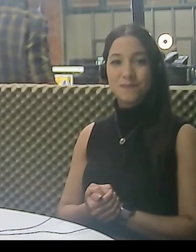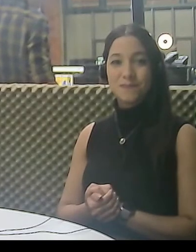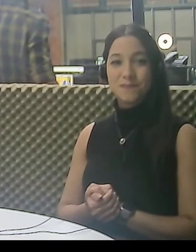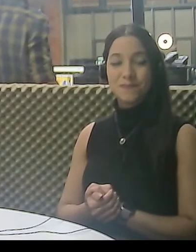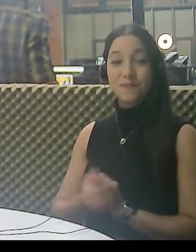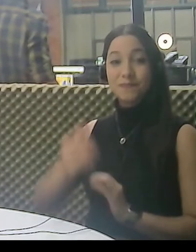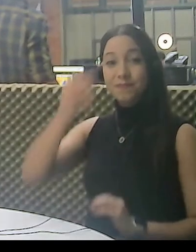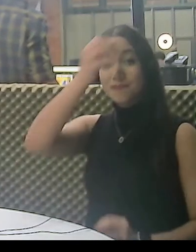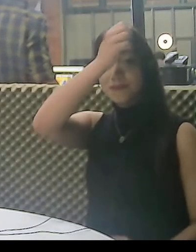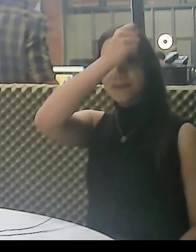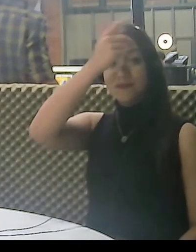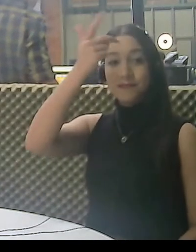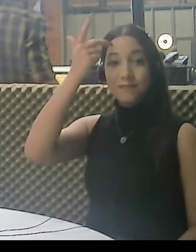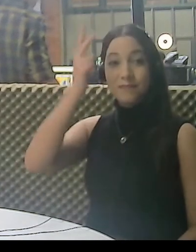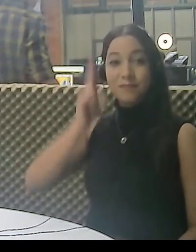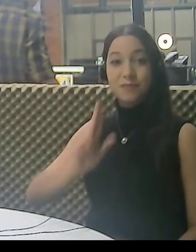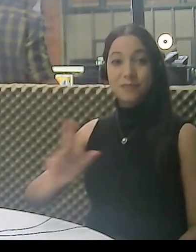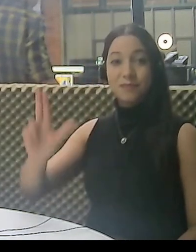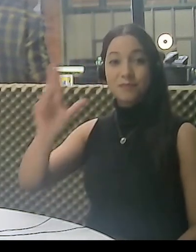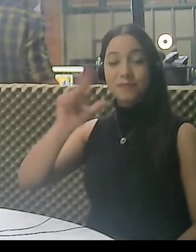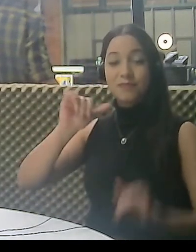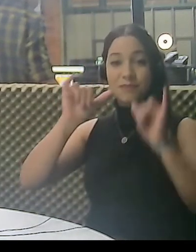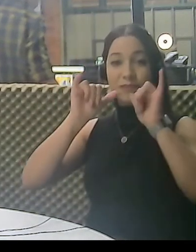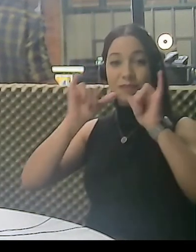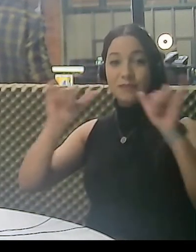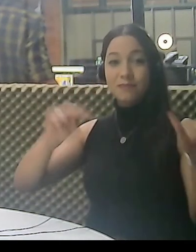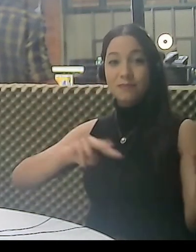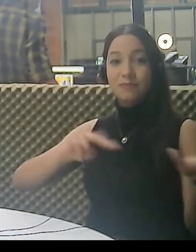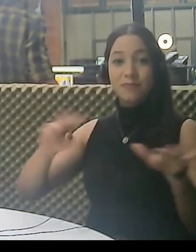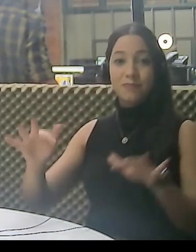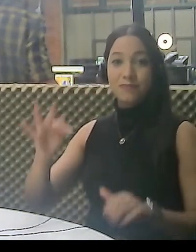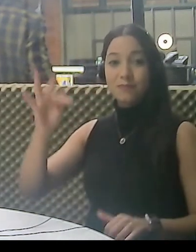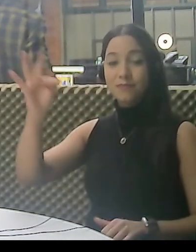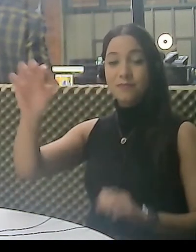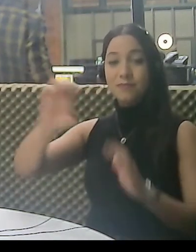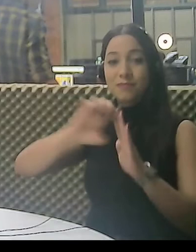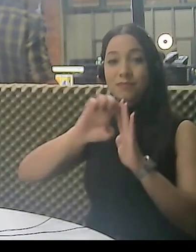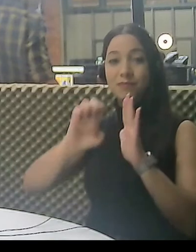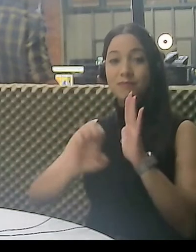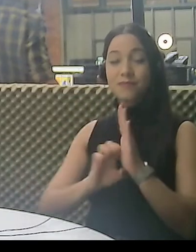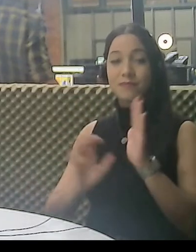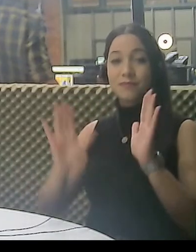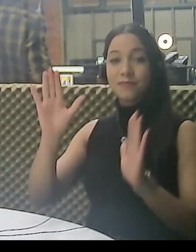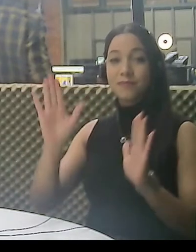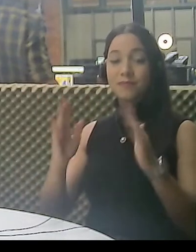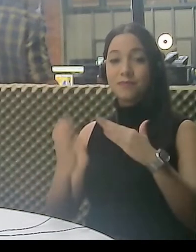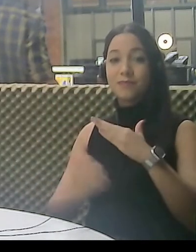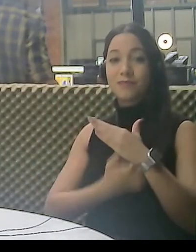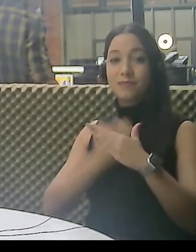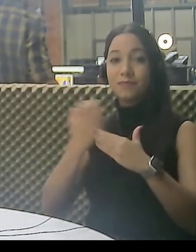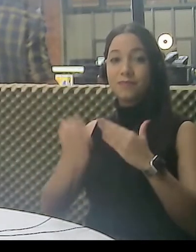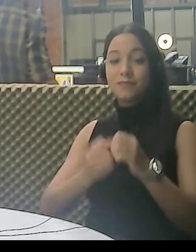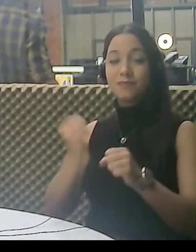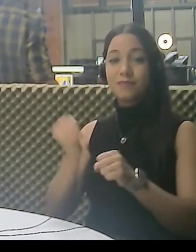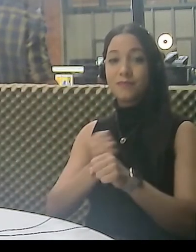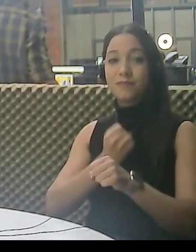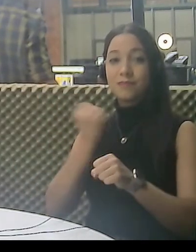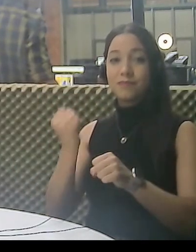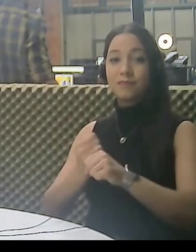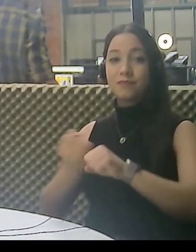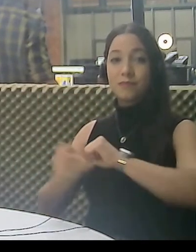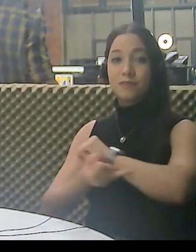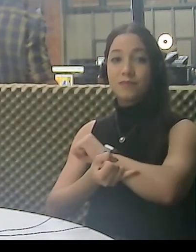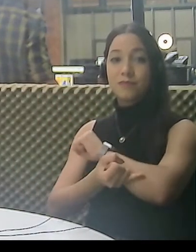A Prefeitura de Uberlândia vai publicar na próxima semana o edital para licitar a empresa que executará a infraestrutura de